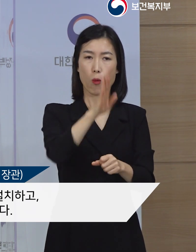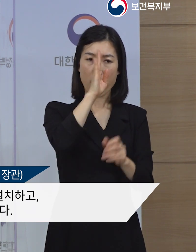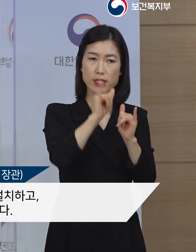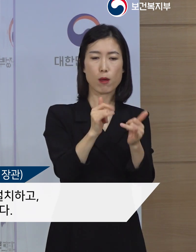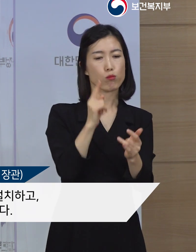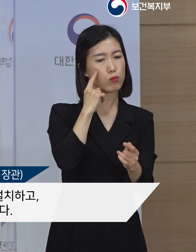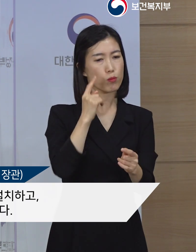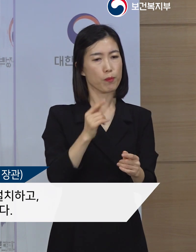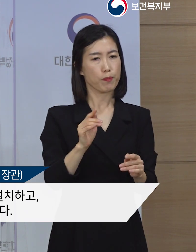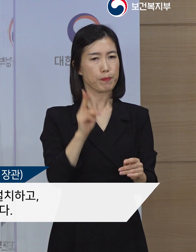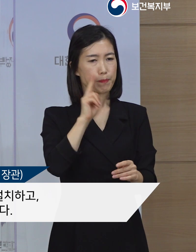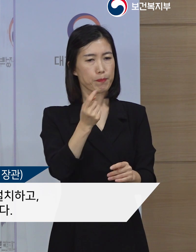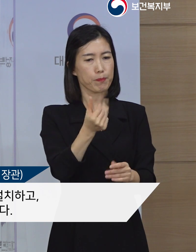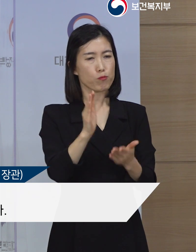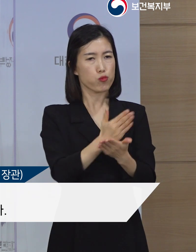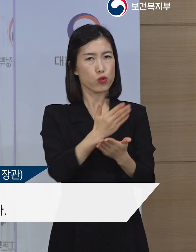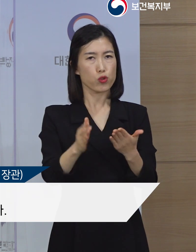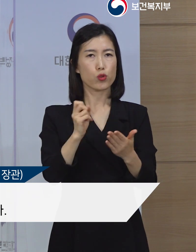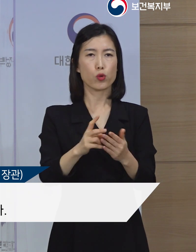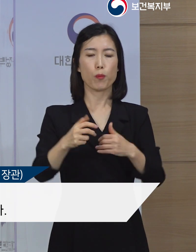배정을 통합 실시할 것입니다.